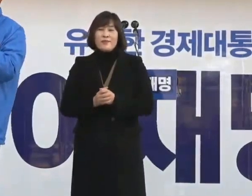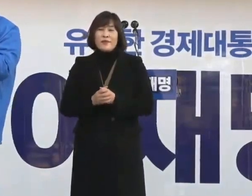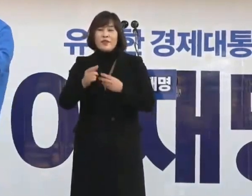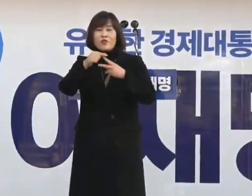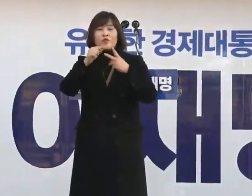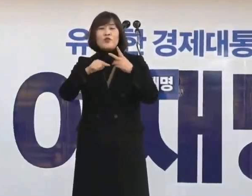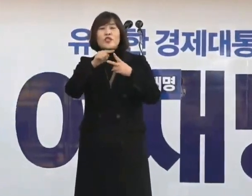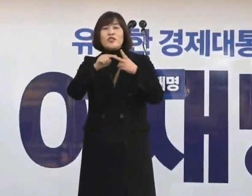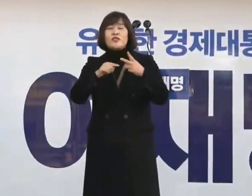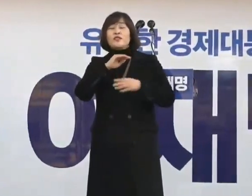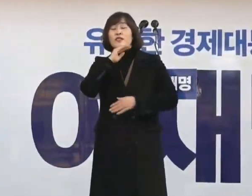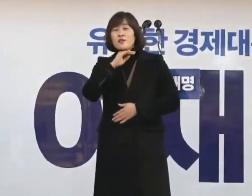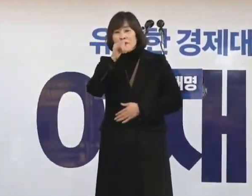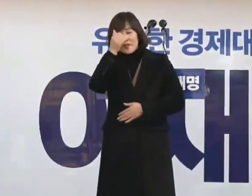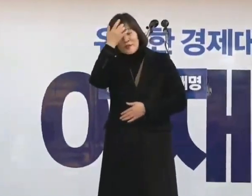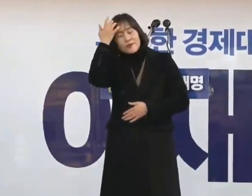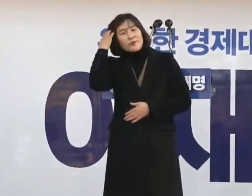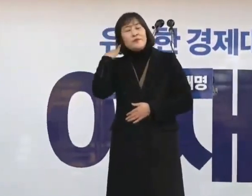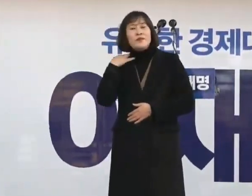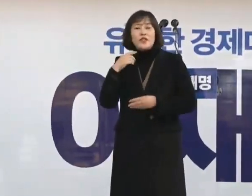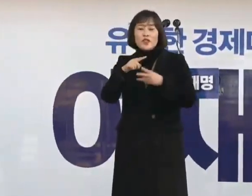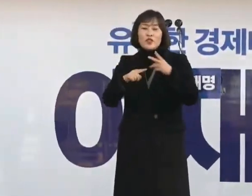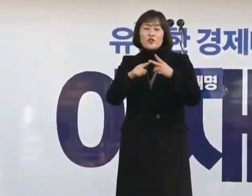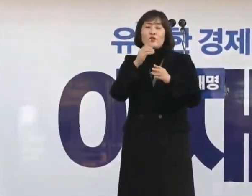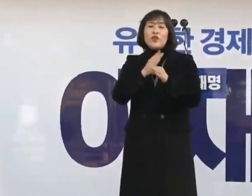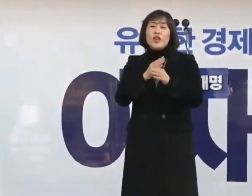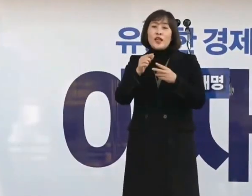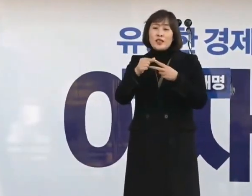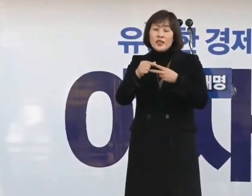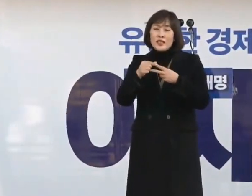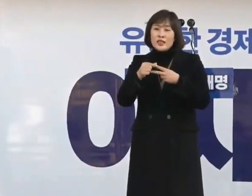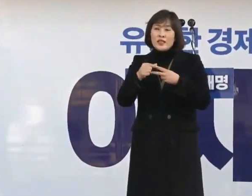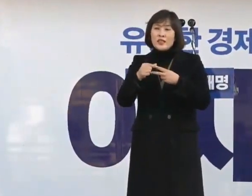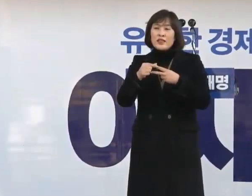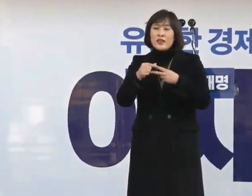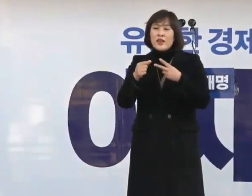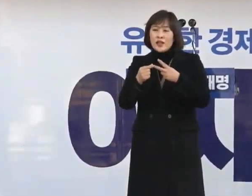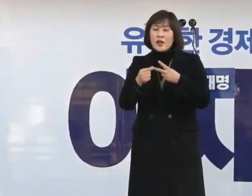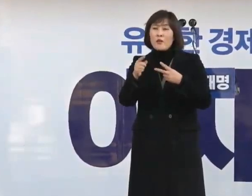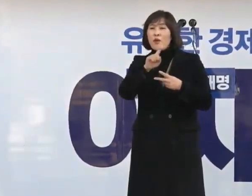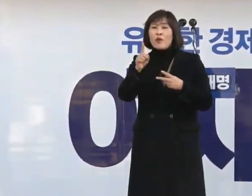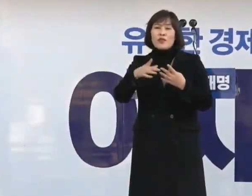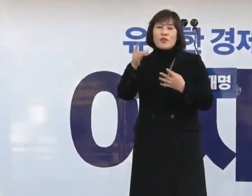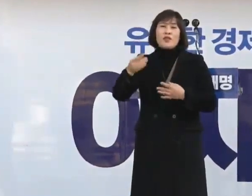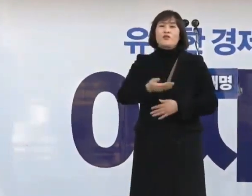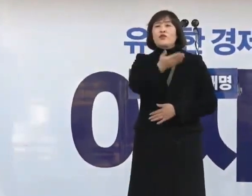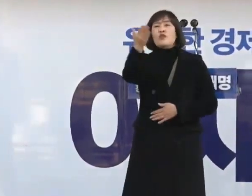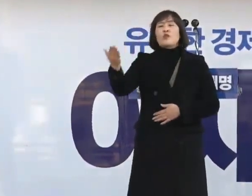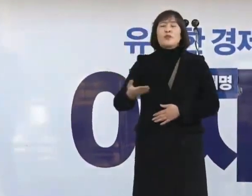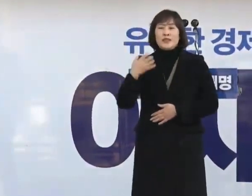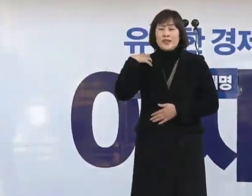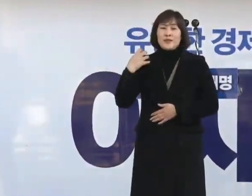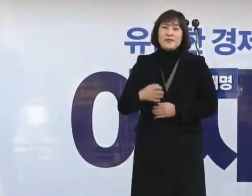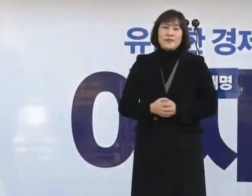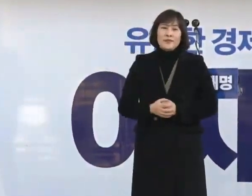두 가지가 기다리고 있습니다, 여러분. 이 두 가지 중에 하나는 바로 여러분이 선택합니다.